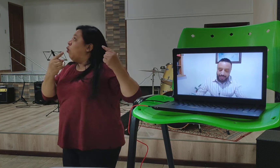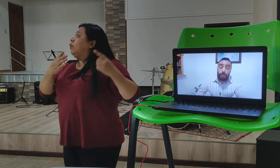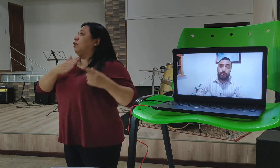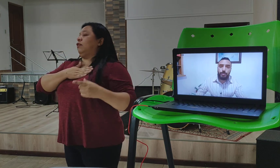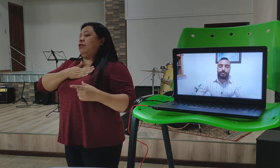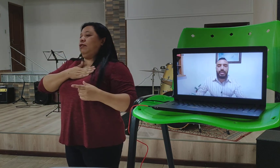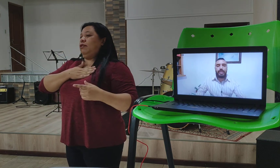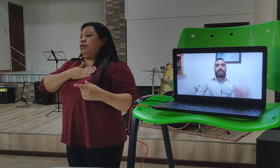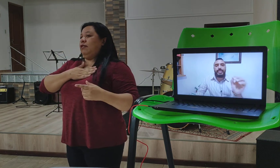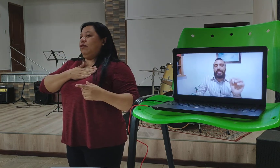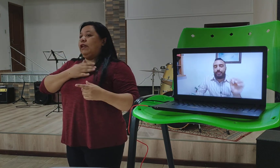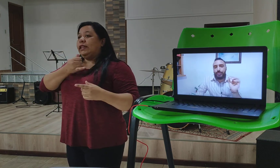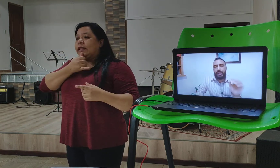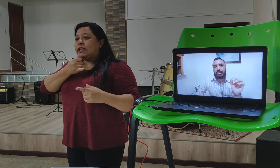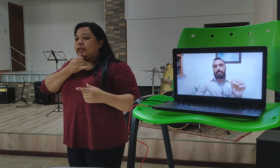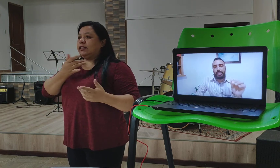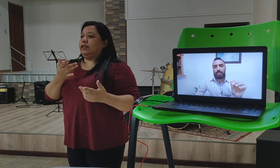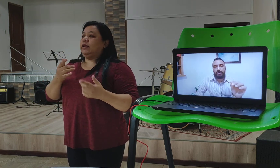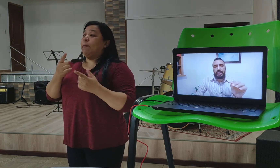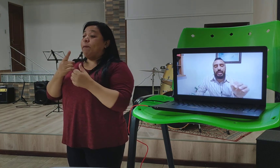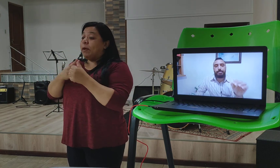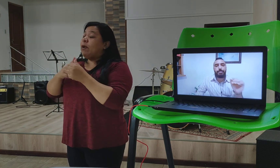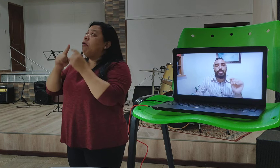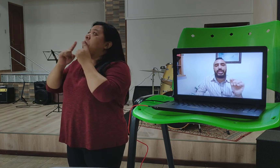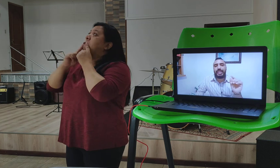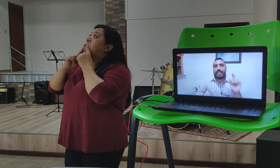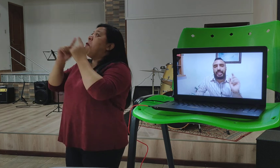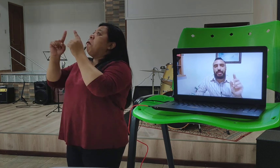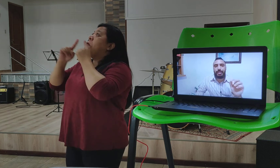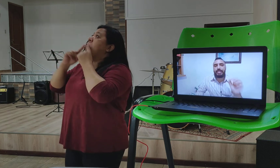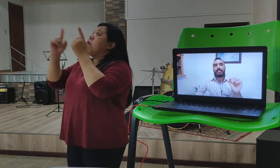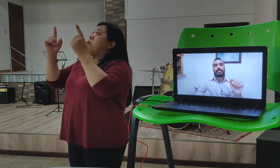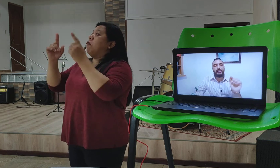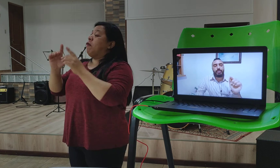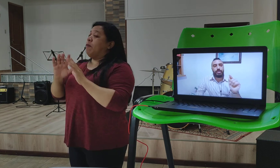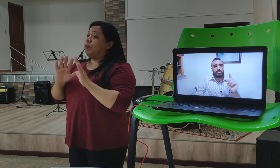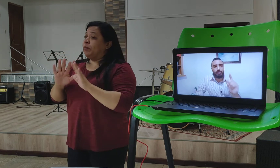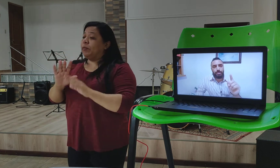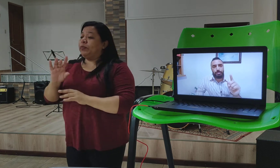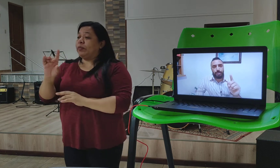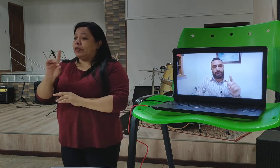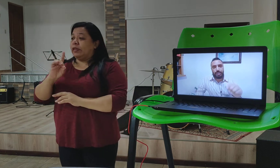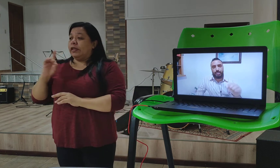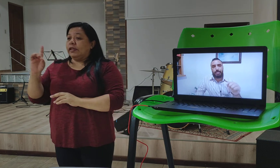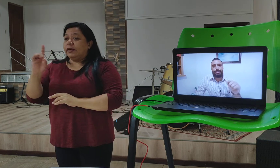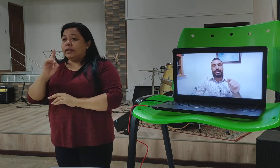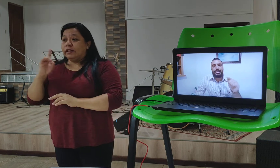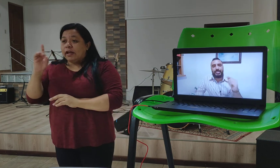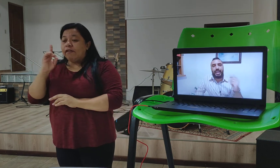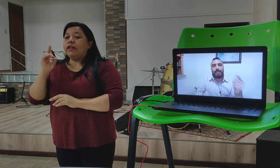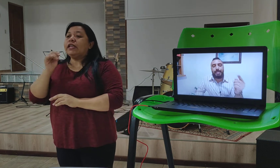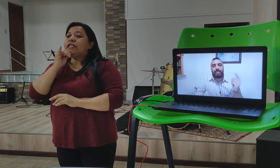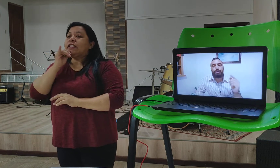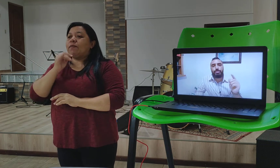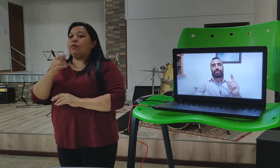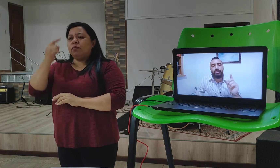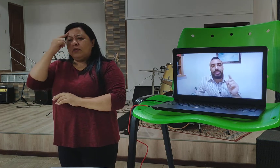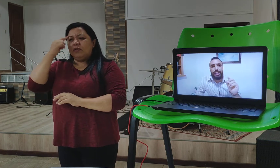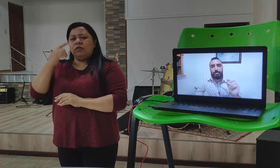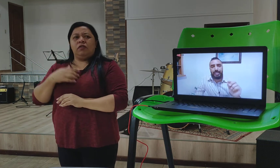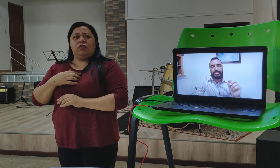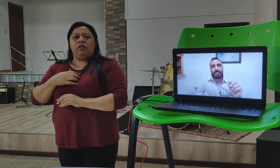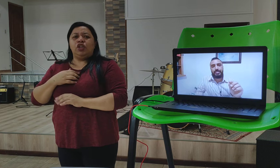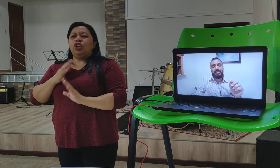era Saul. Davi, irmãos, ele poderia, prestem atenção nisso, é muito importante, ele poderia se gabar dos